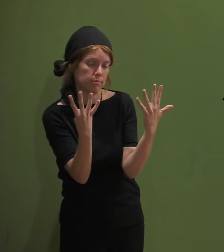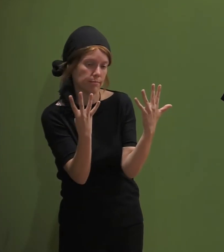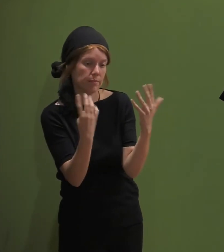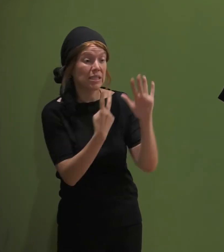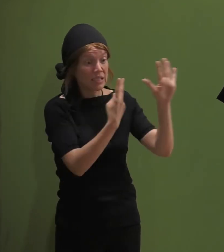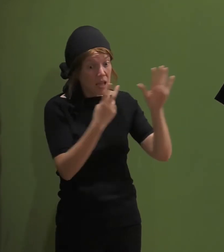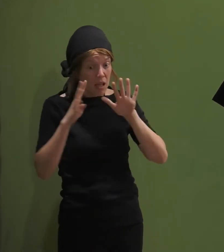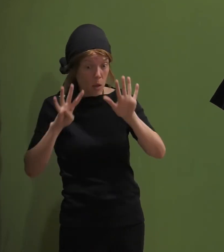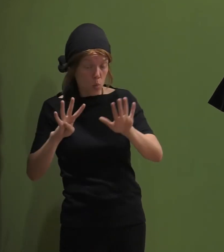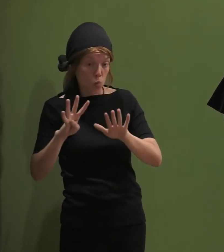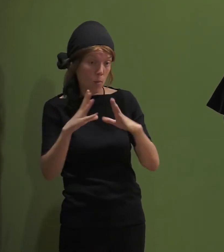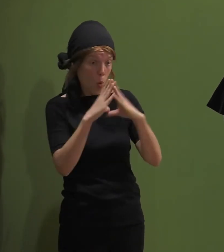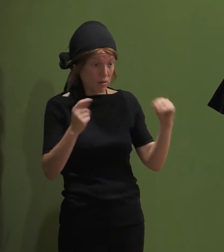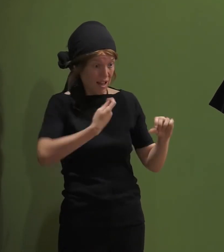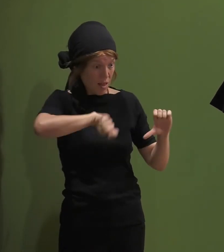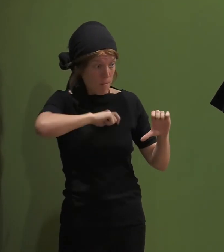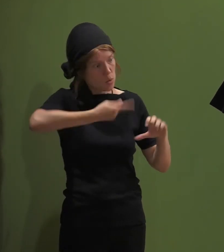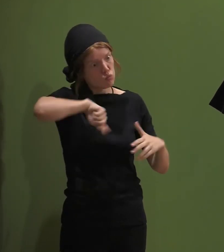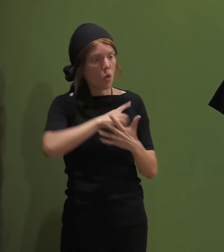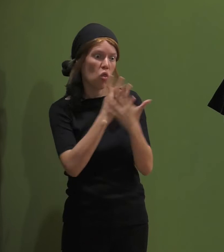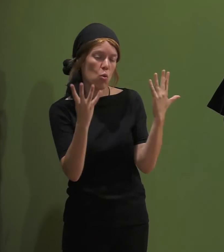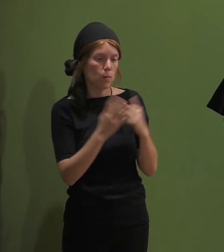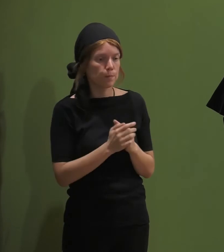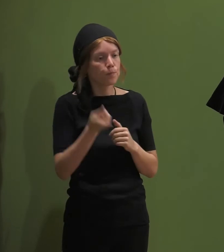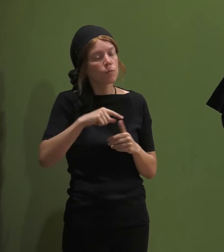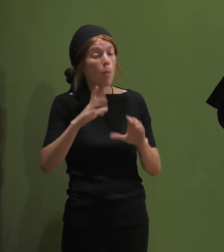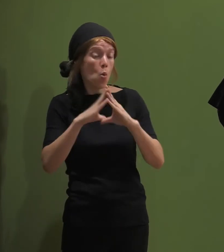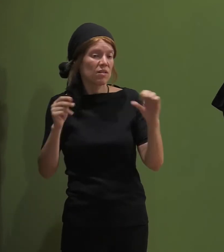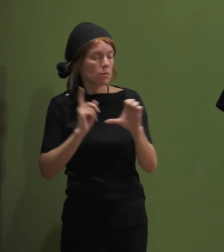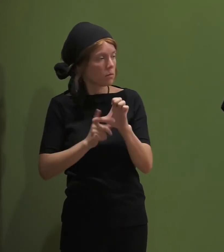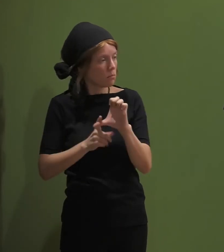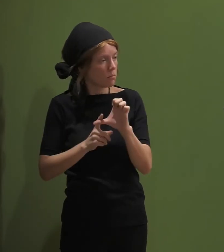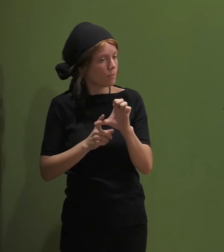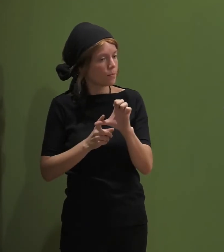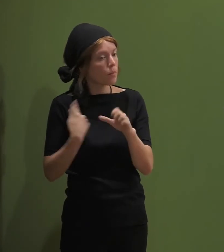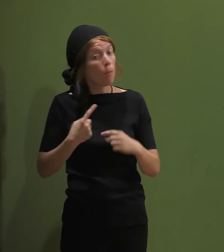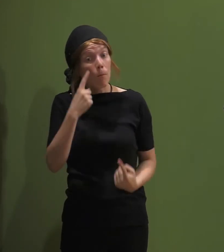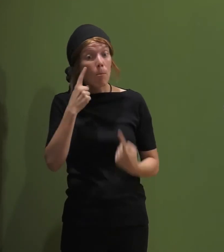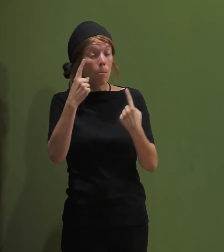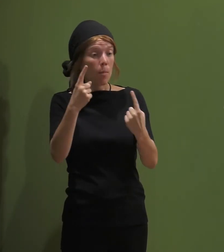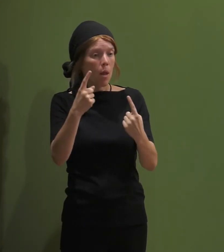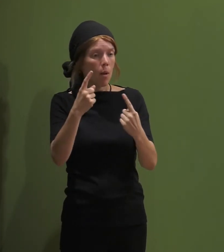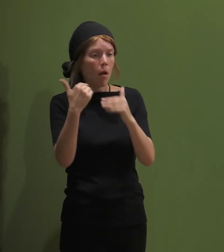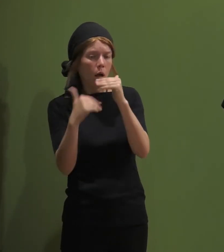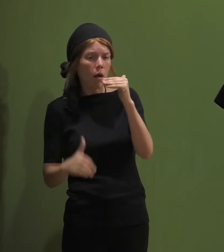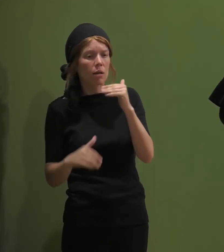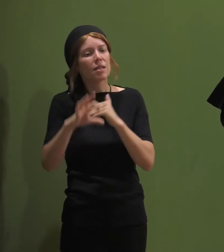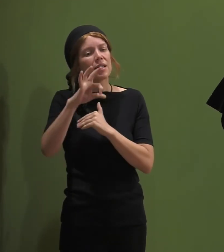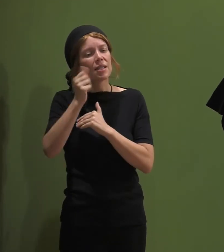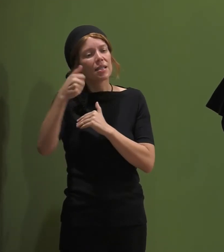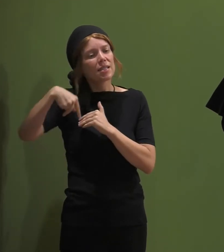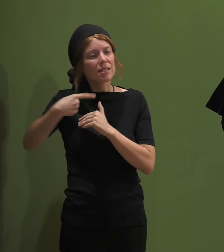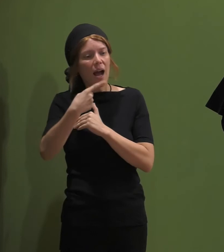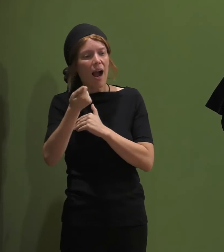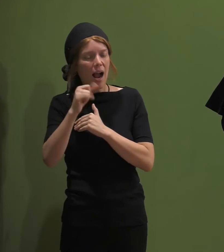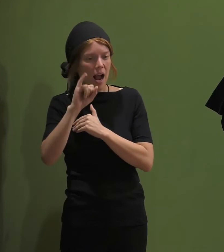las 79 universidades españolas. Y, por otro, la Universidad de Extremadura aparece por primera vez en el ranking de Shanghái, en